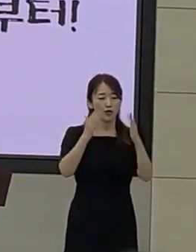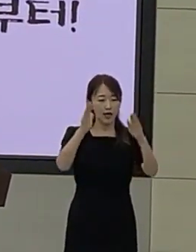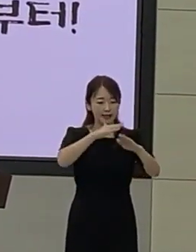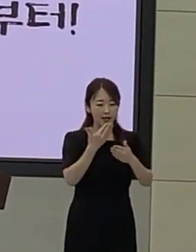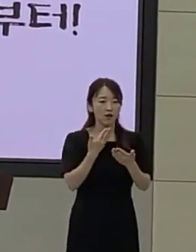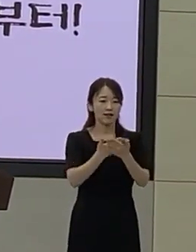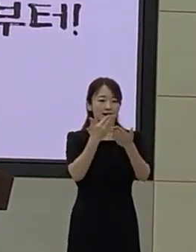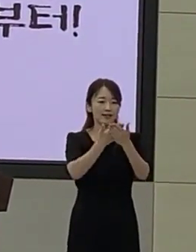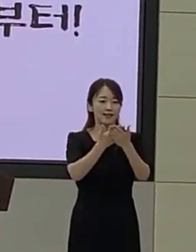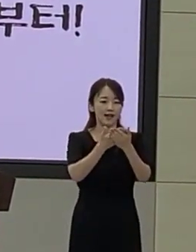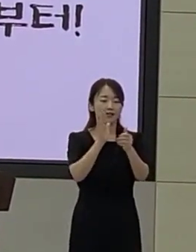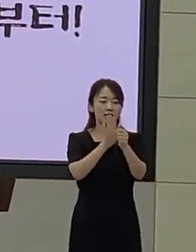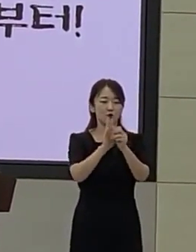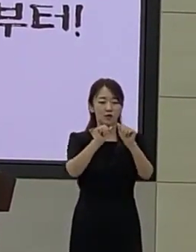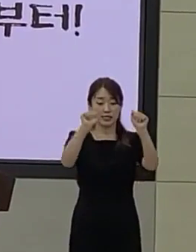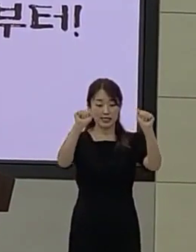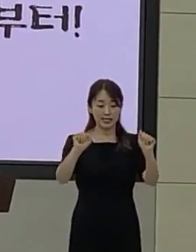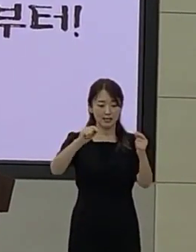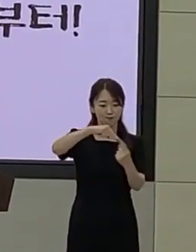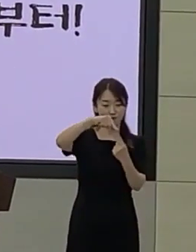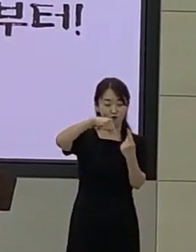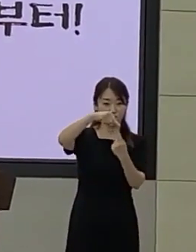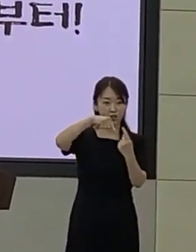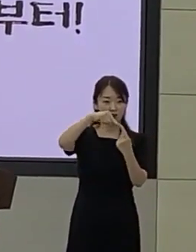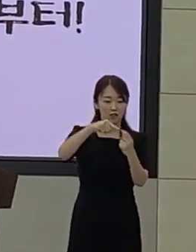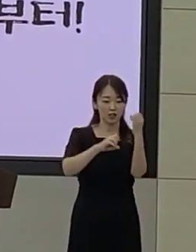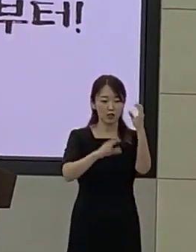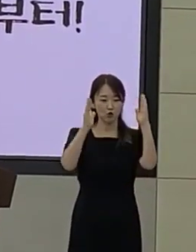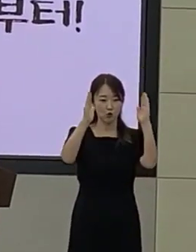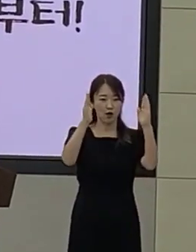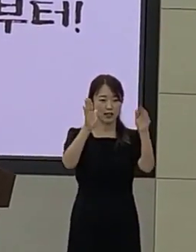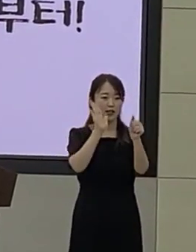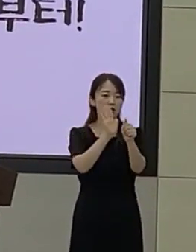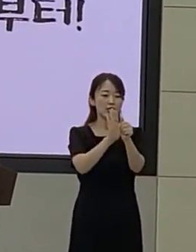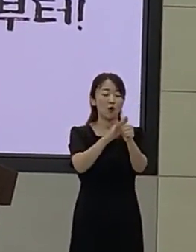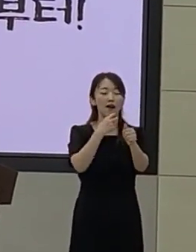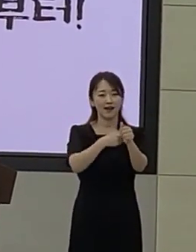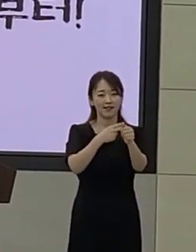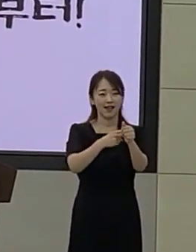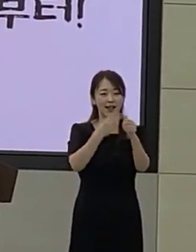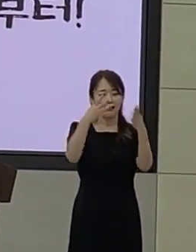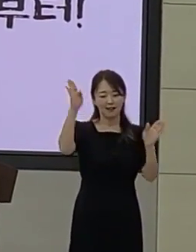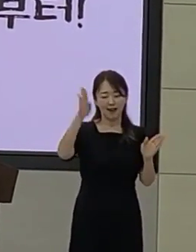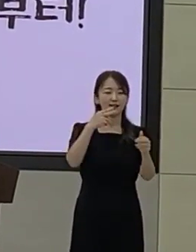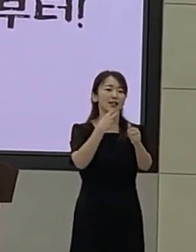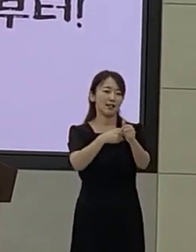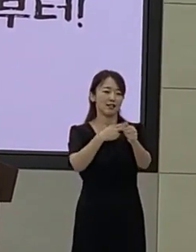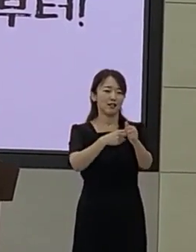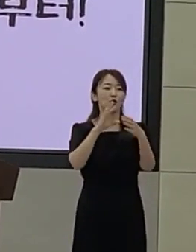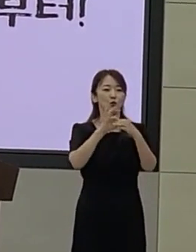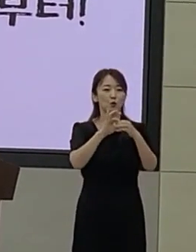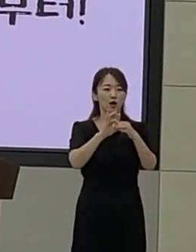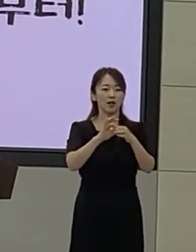부산학력 향상지원 시스템 운영을 운영과 기초학력 지원 강사제, 대학생 튜토링제